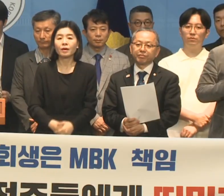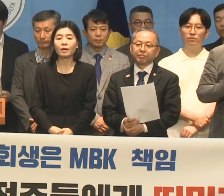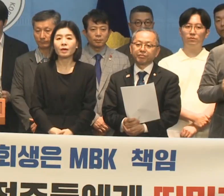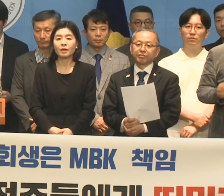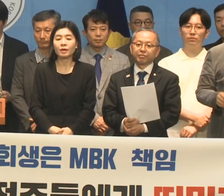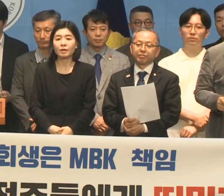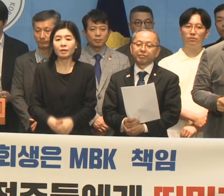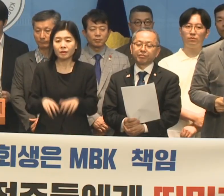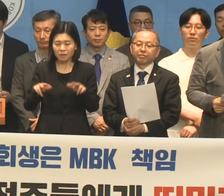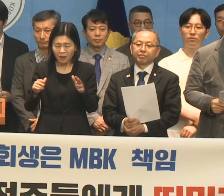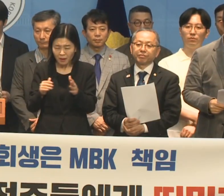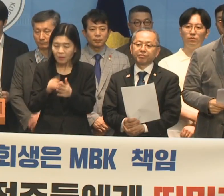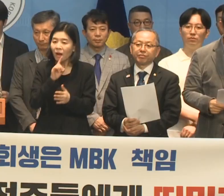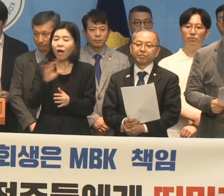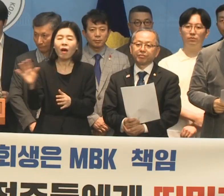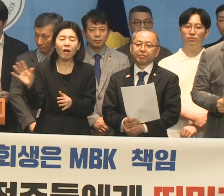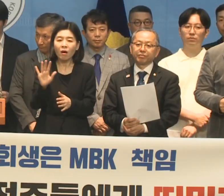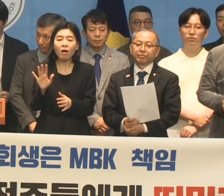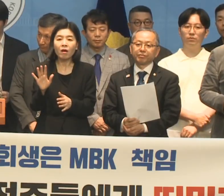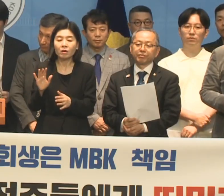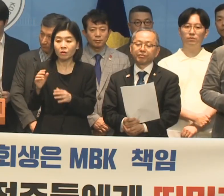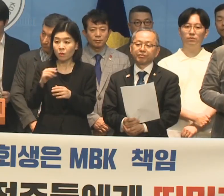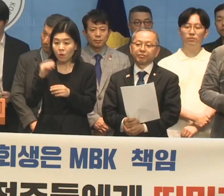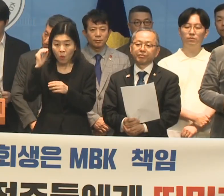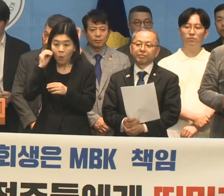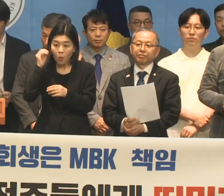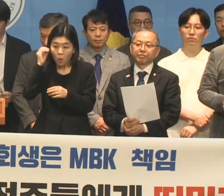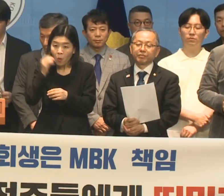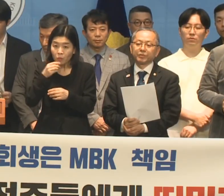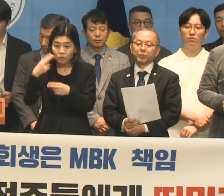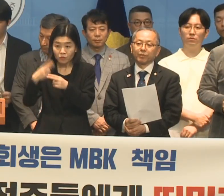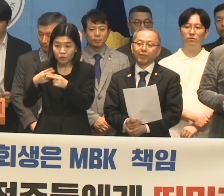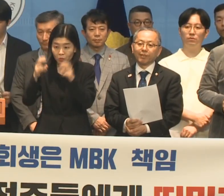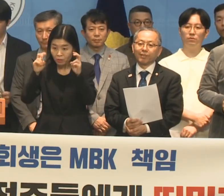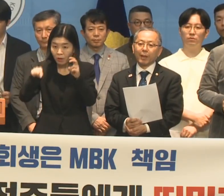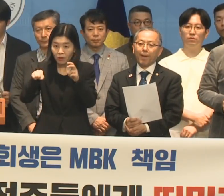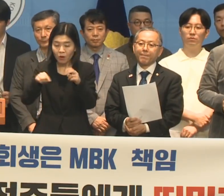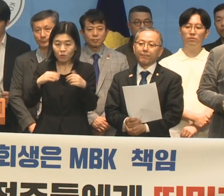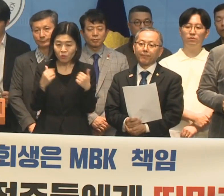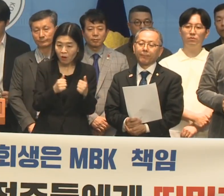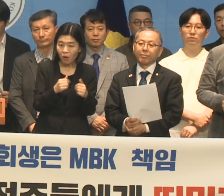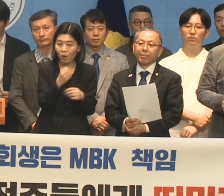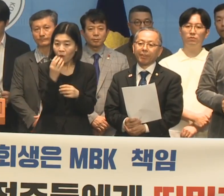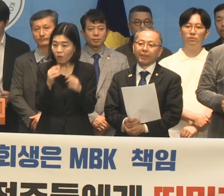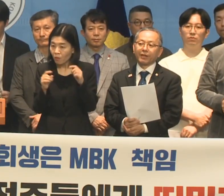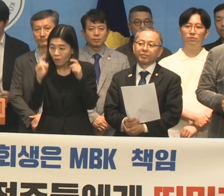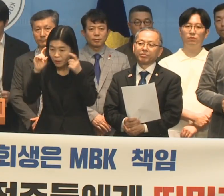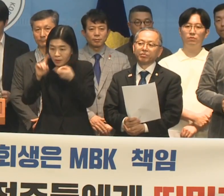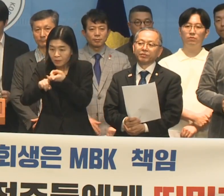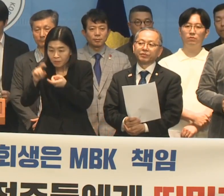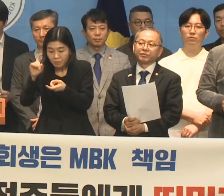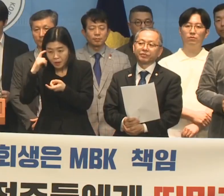그동안 아무런 이야기도 없던 홈플러스에서는 국회와 언론이 관심을 갖자 그때서야 1월